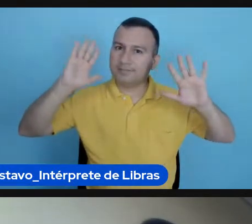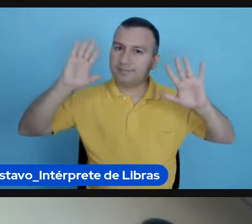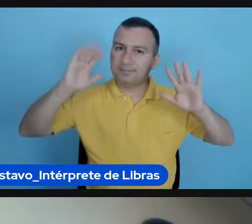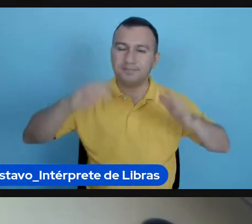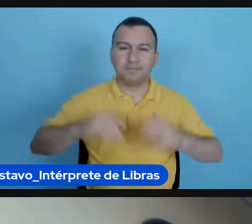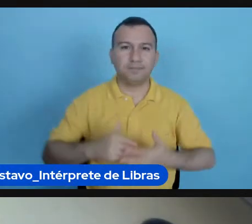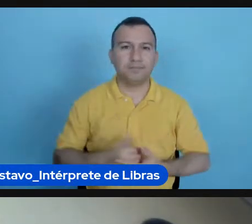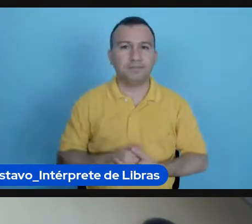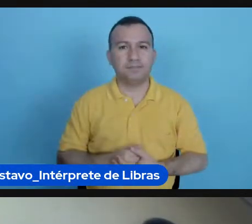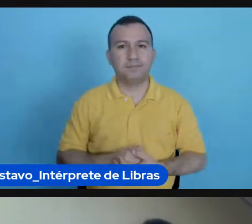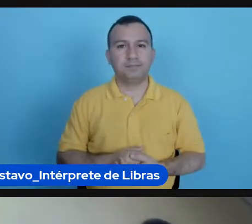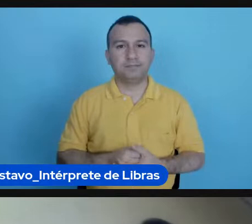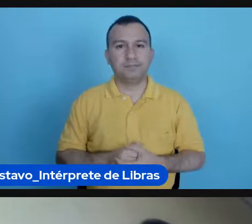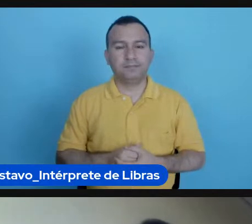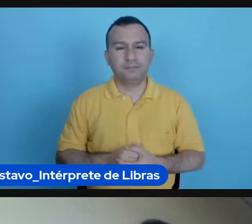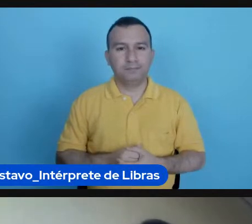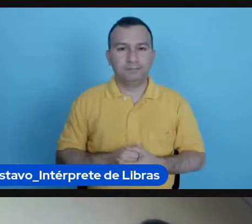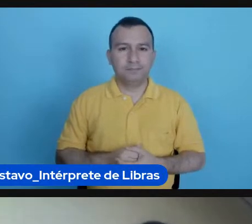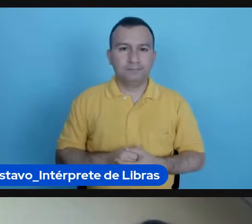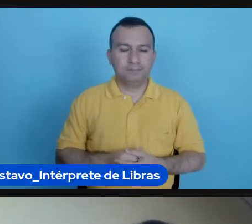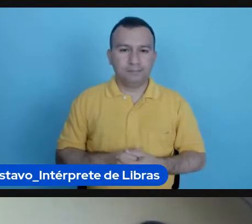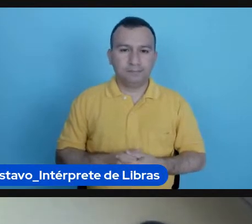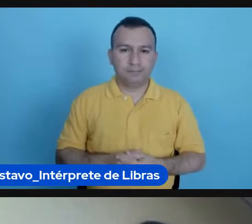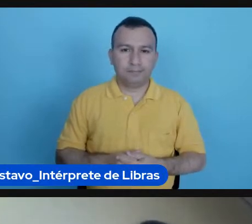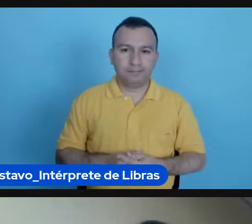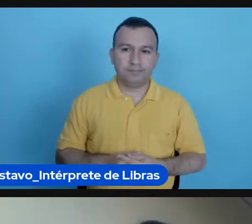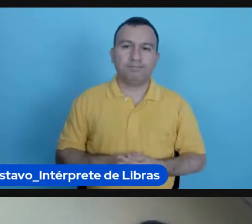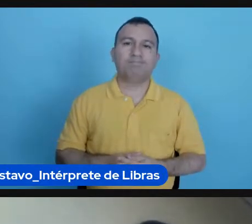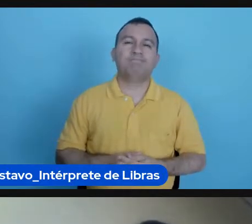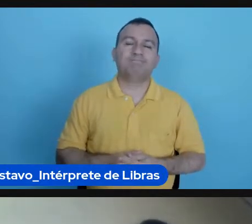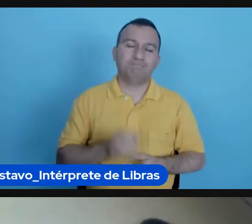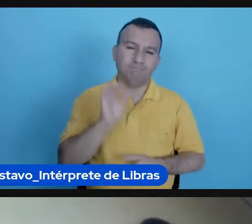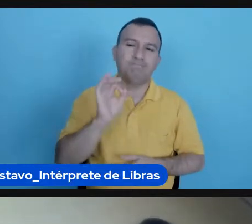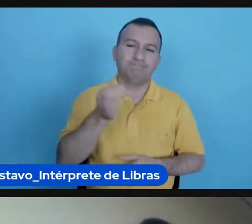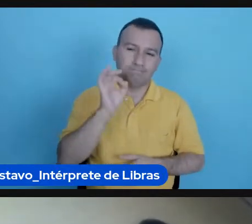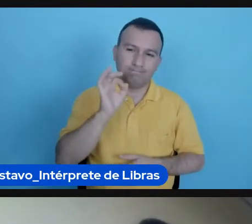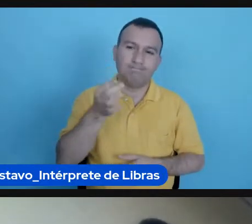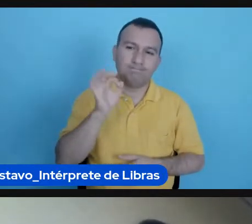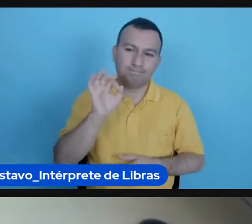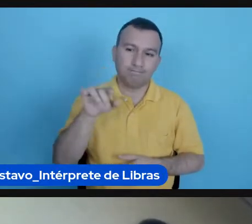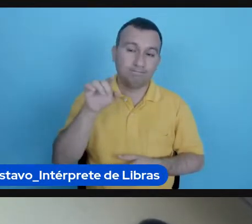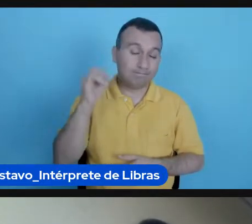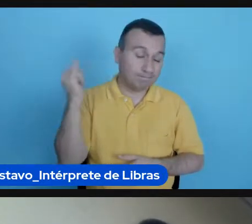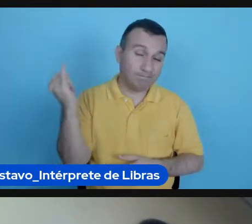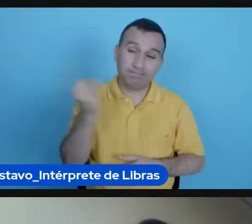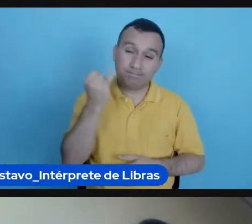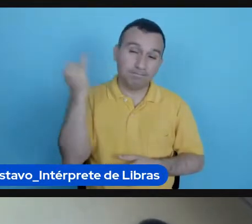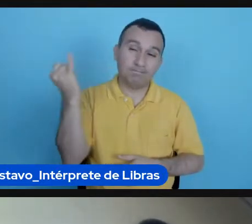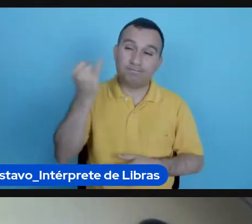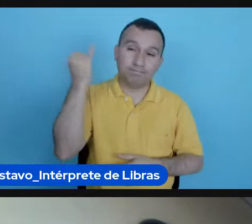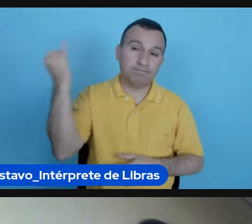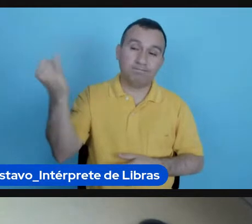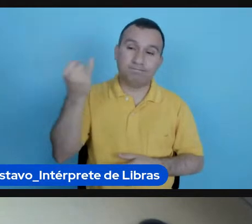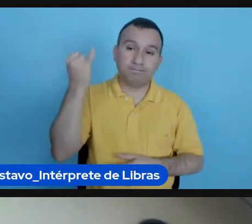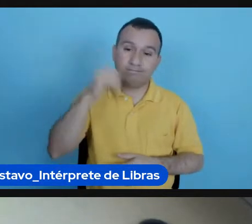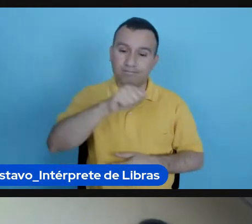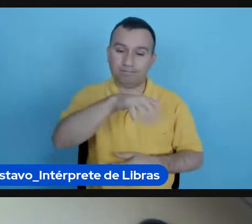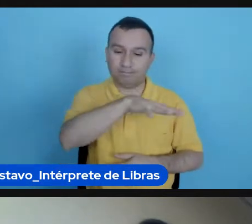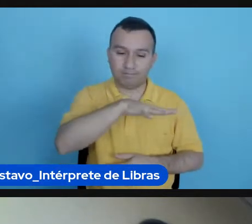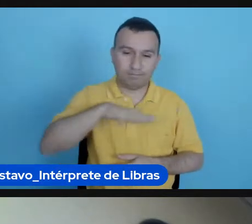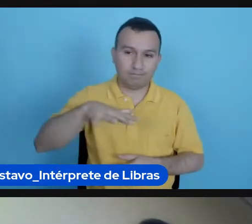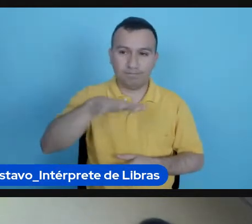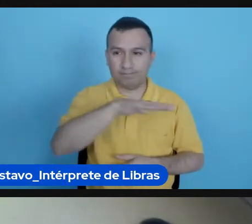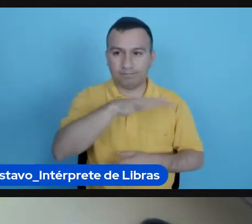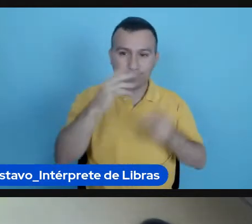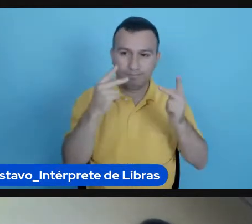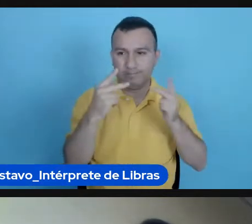Eu acho que isso é fundamental para a psicologia, isso é caro para a psicologia. Essa é a igualdade, né? Então, é aquilo que